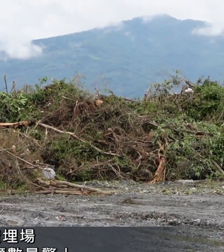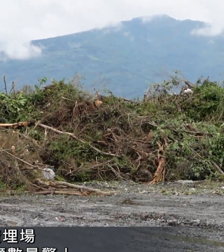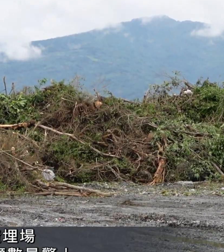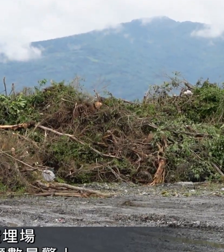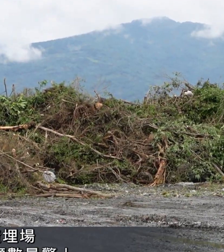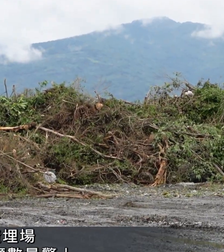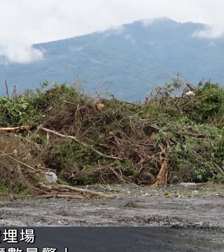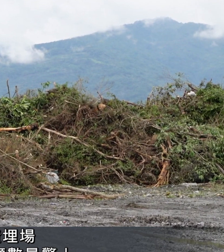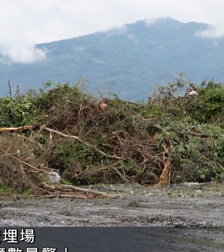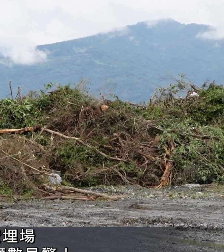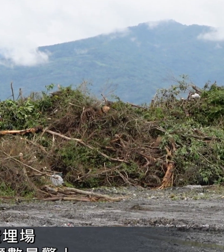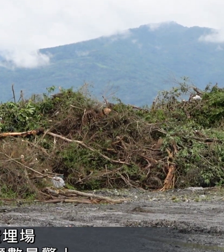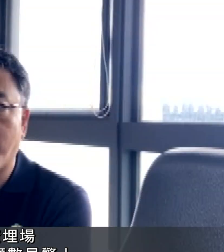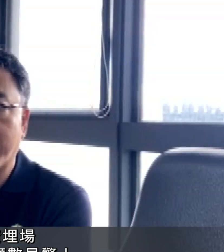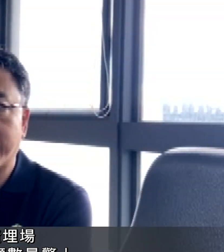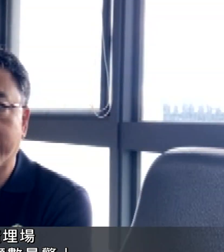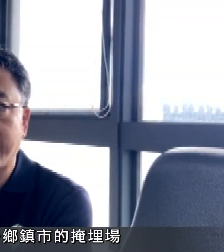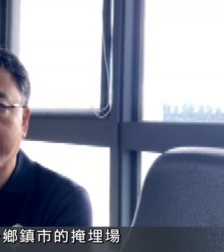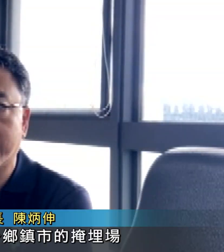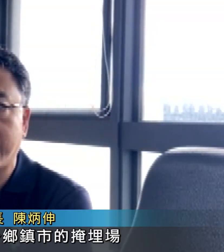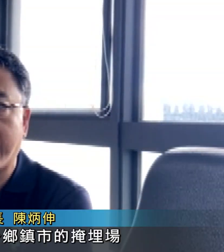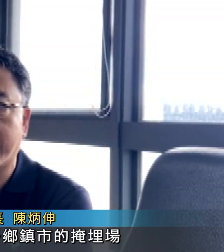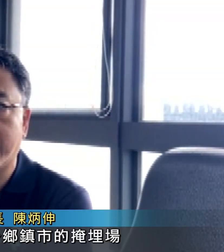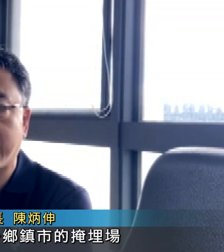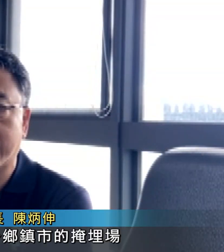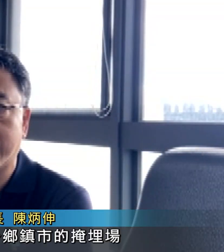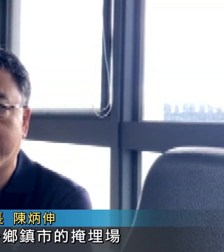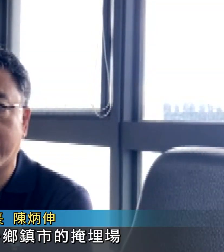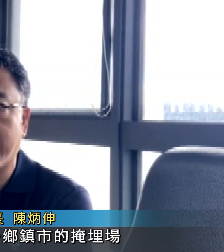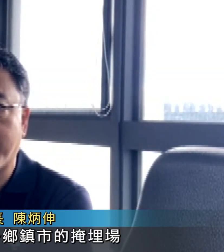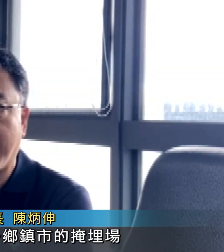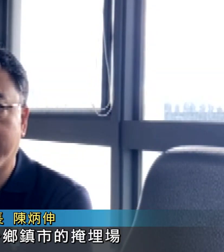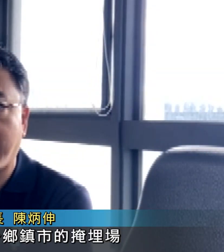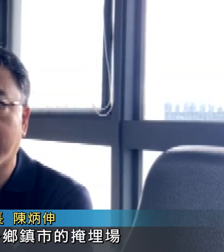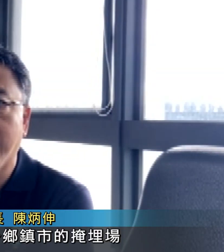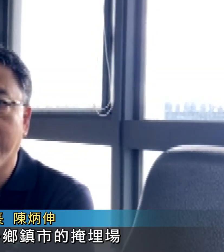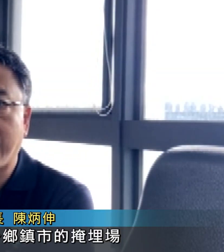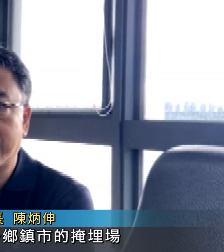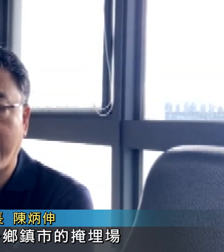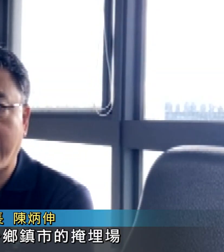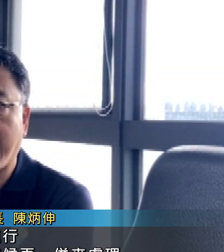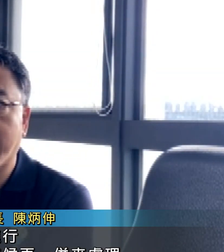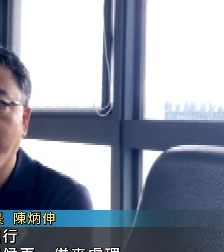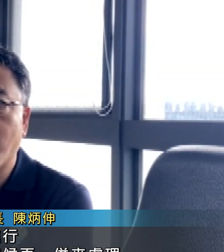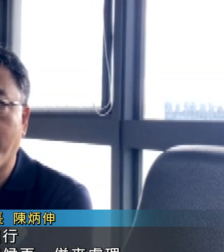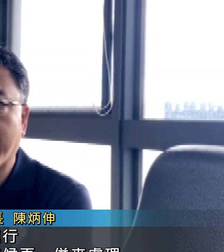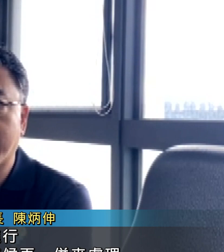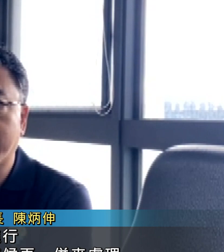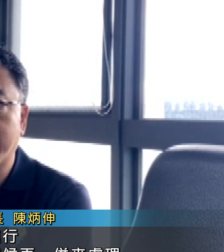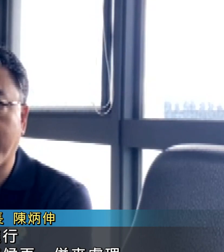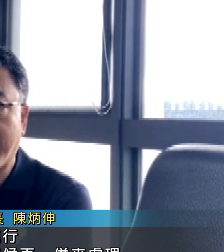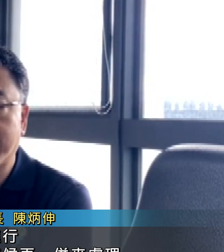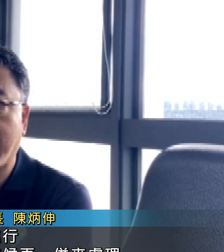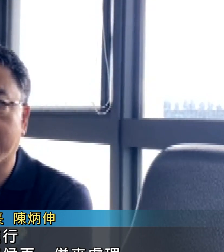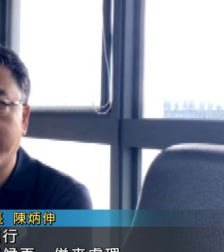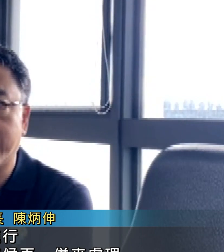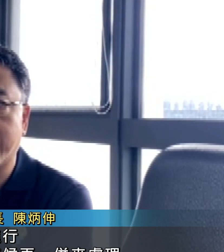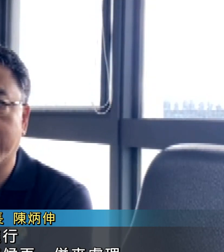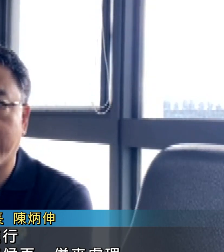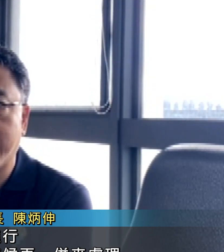数量惊人。 我们先暂置在各乡镇市的掩埋场，那将来我们掩埋场进行整理整